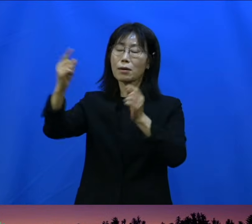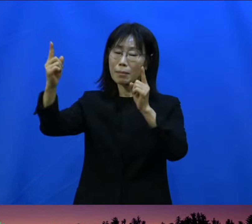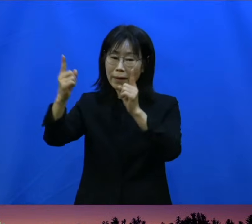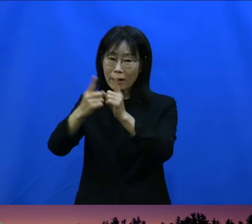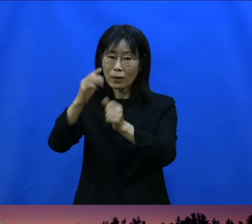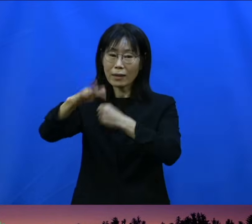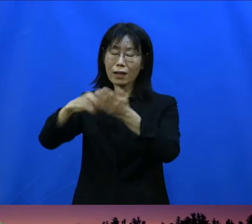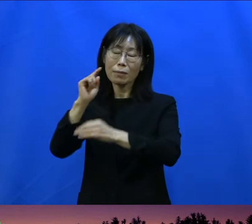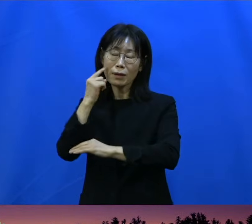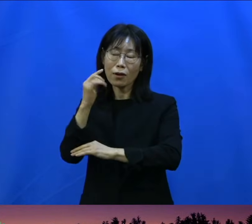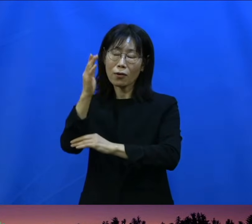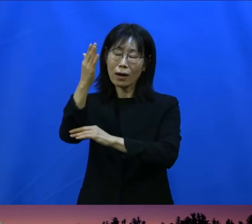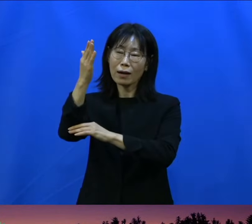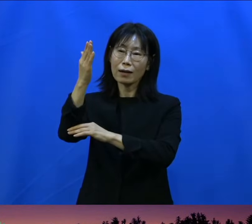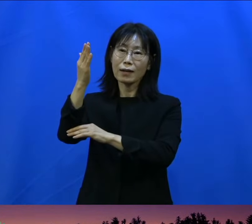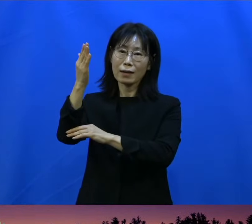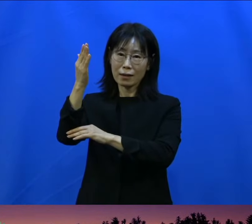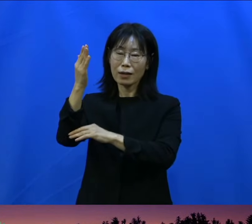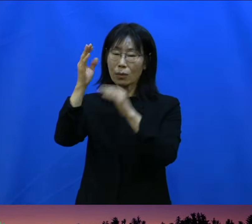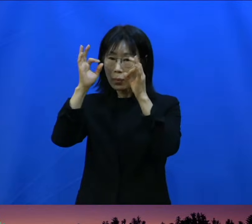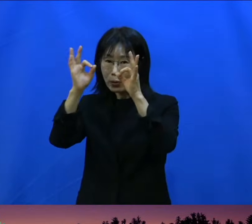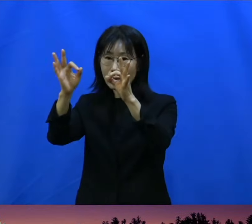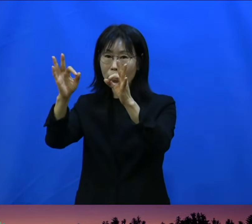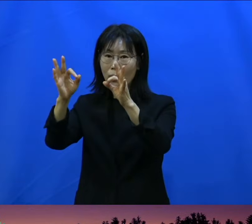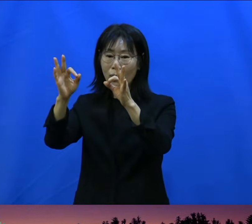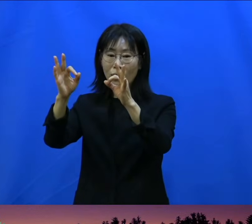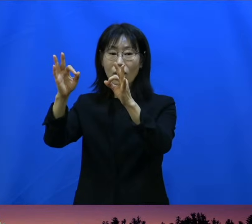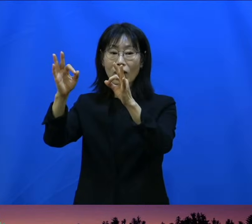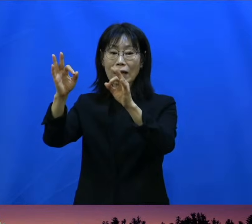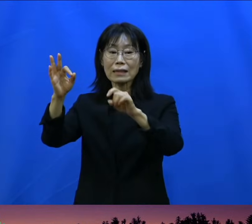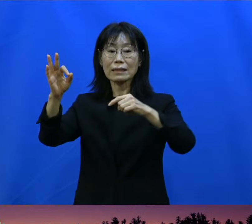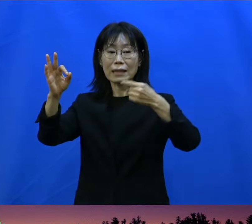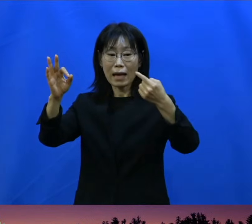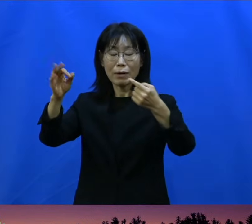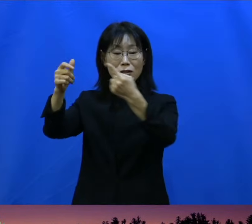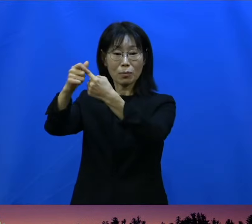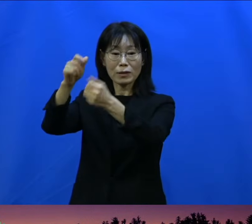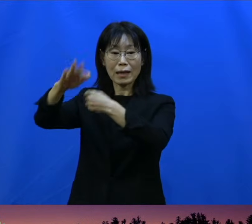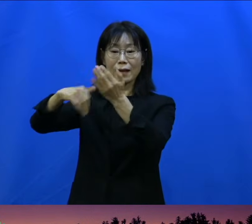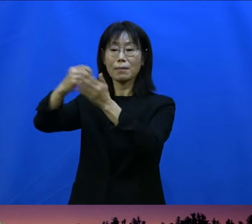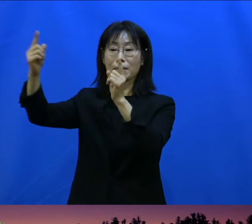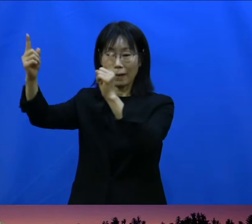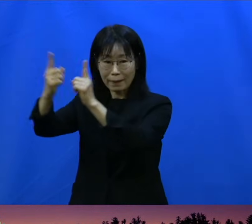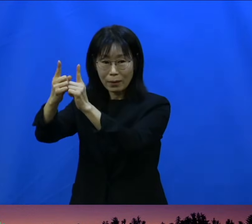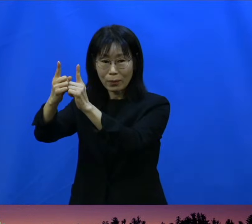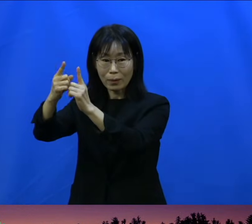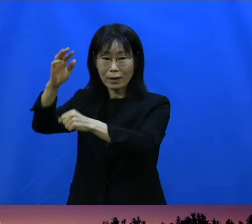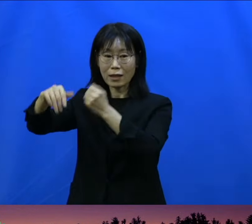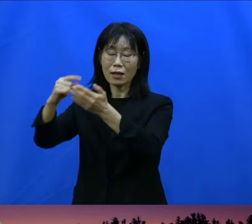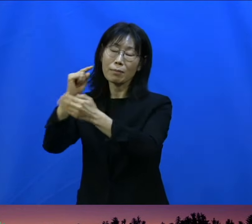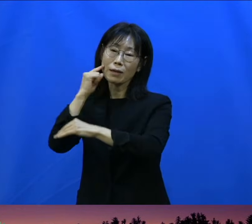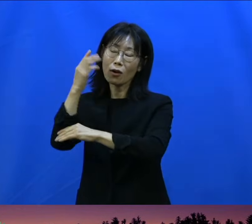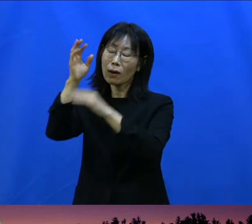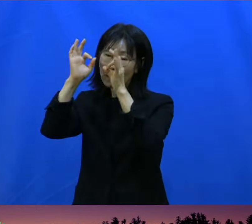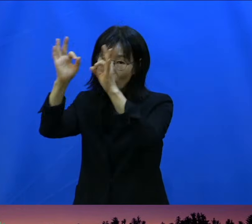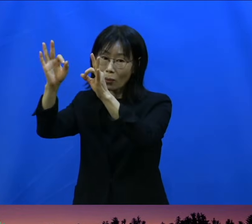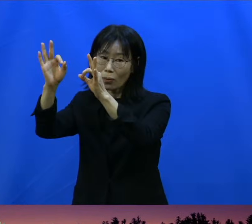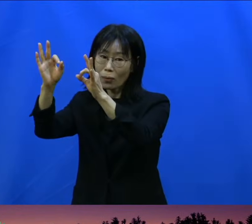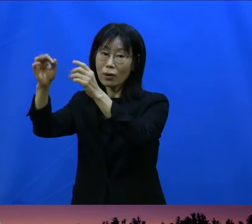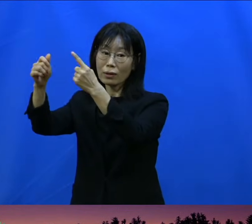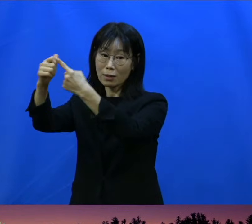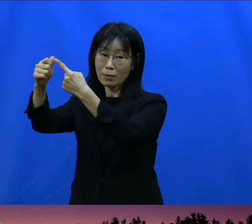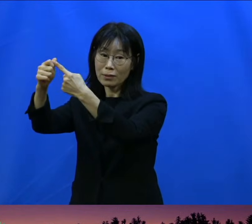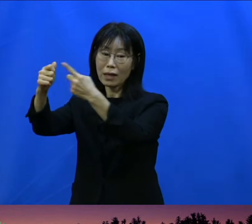다음에 나가 누군가를 알고 내가 얼마나 악한 자인가를 화로도 나에 망하게 되었다. 그리고 내가 입술이 부정하다는